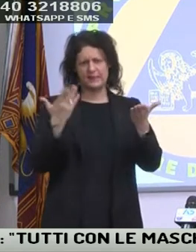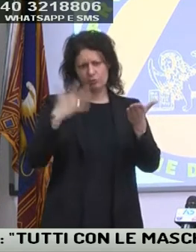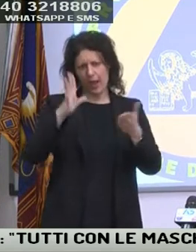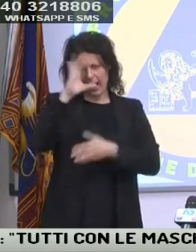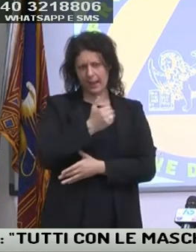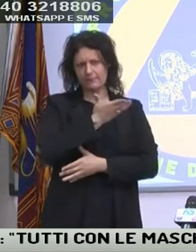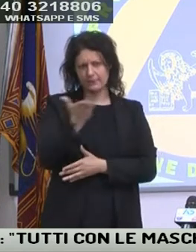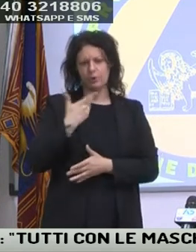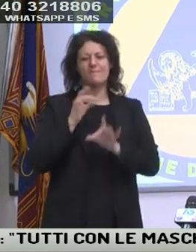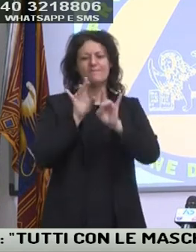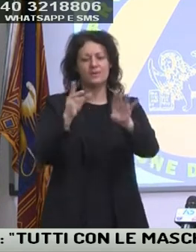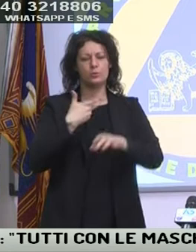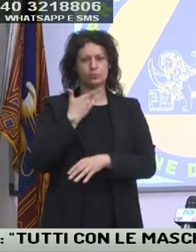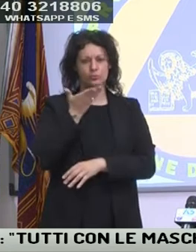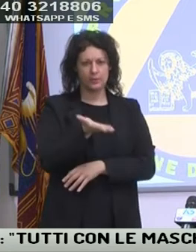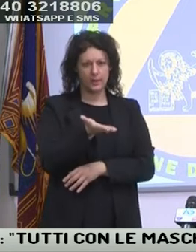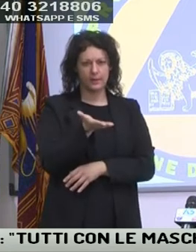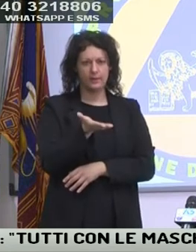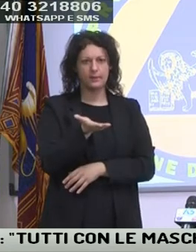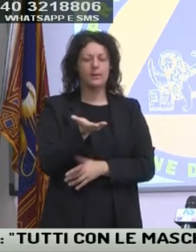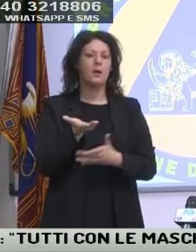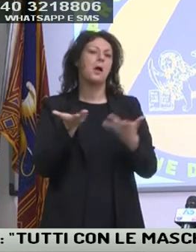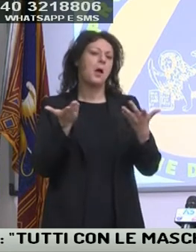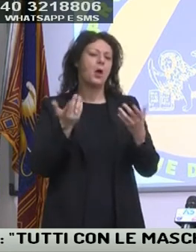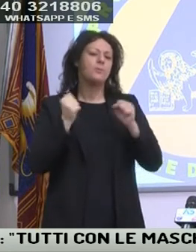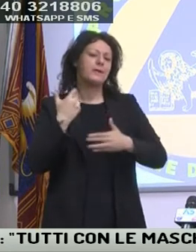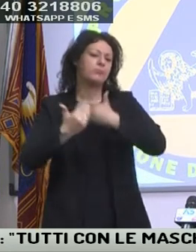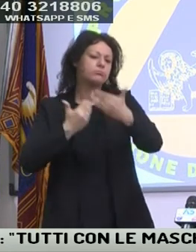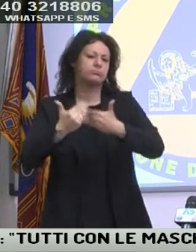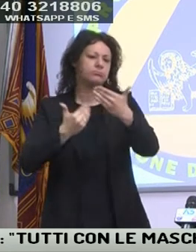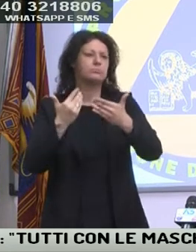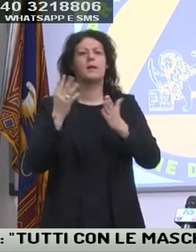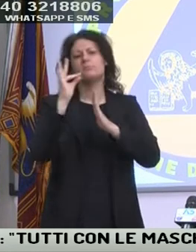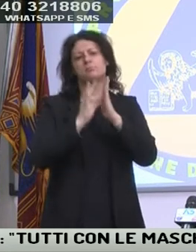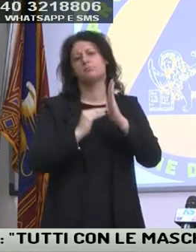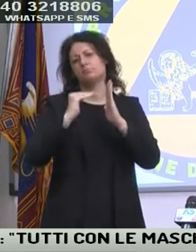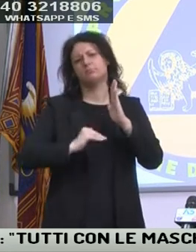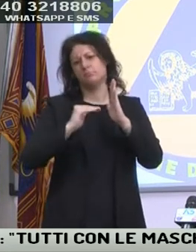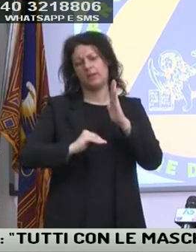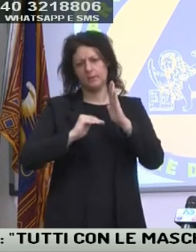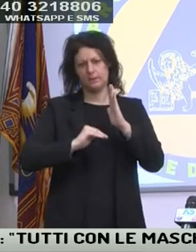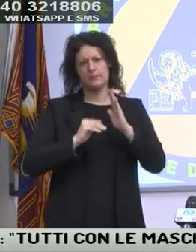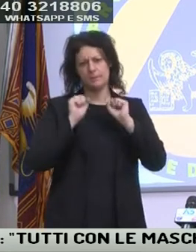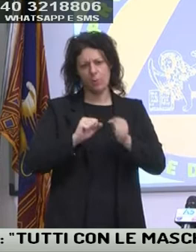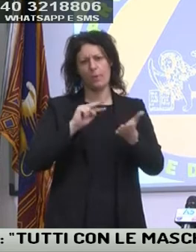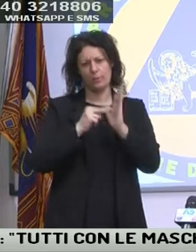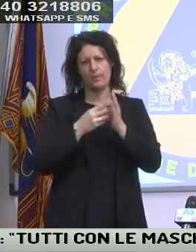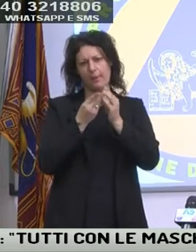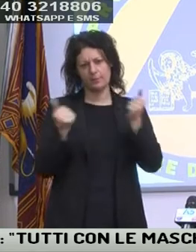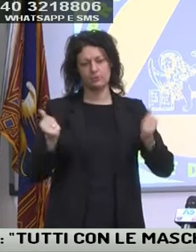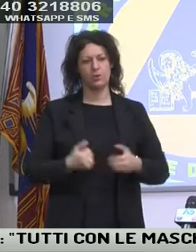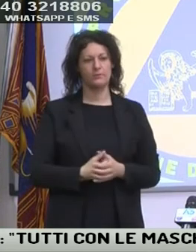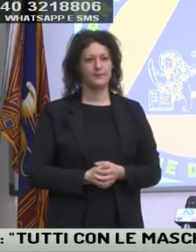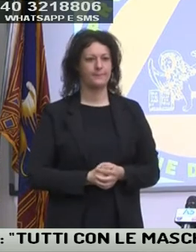virus, poi del resto andiamo avanti anche con un minimo di buonsenso, penso si risolvano un sacco di problemi.